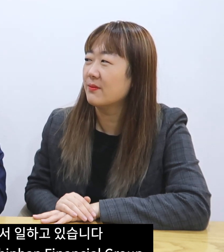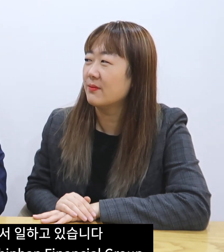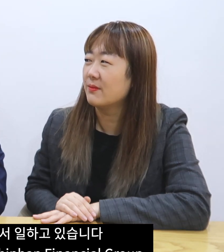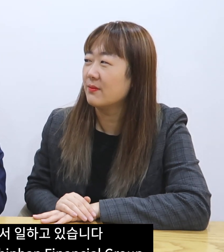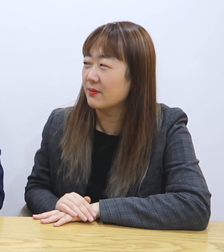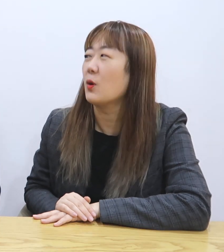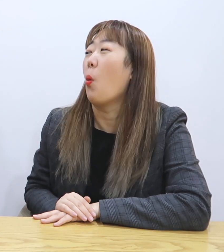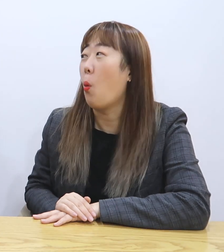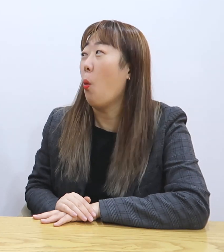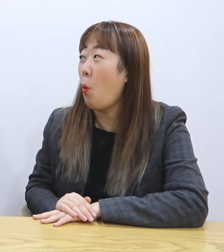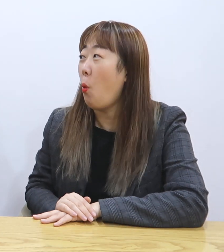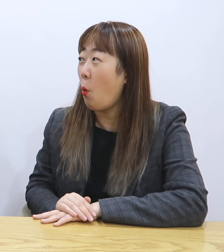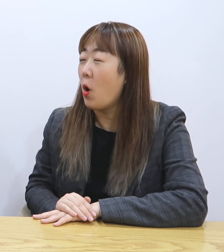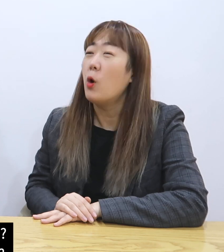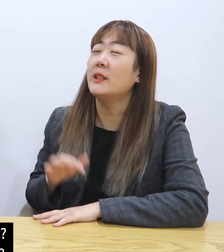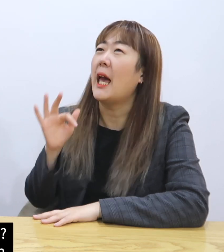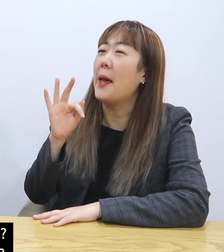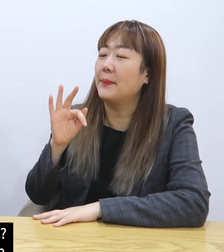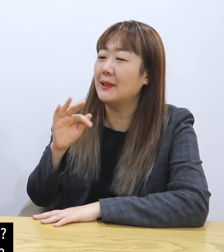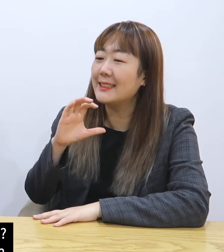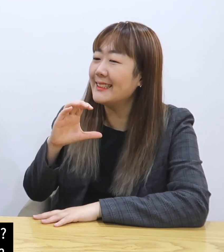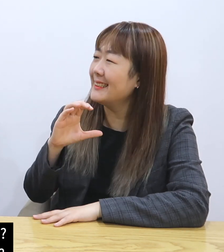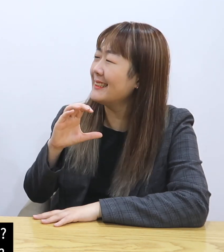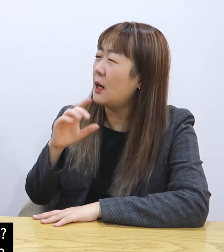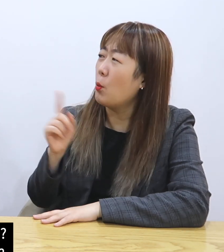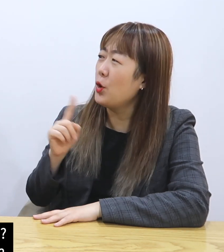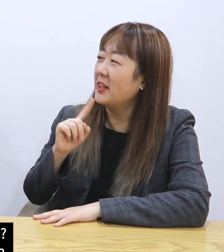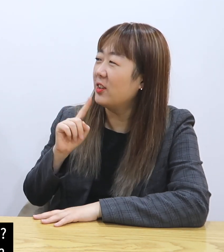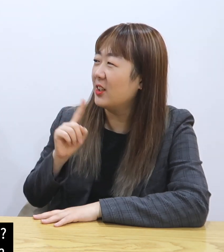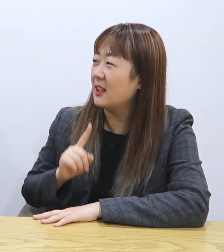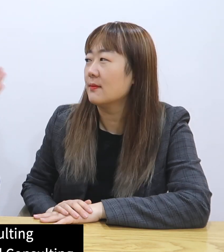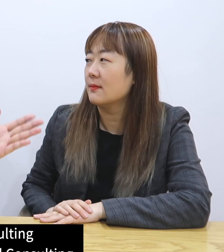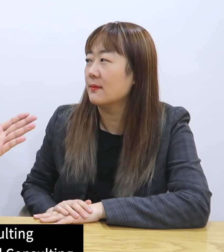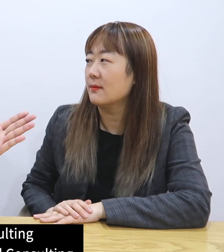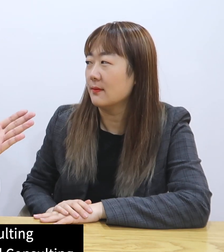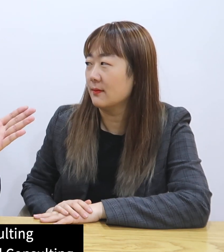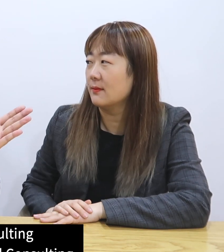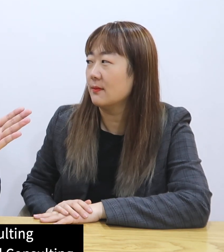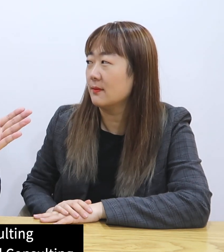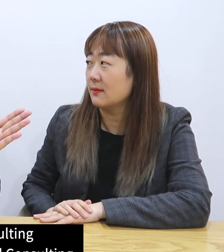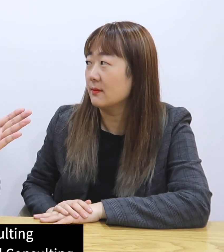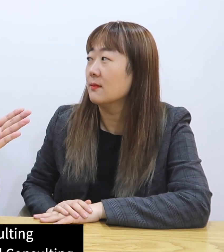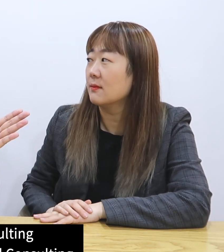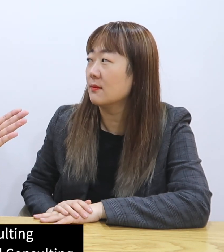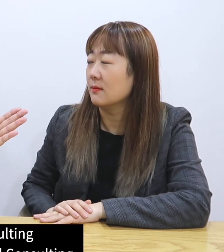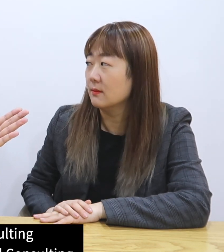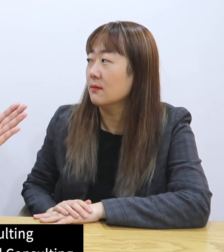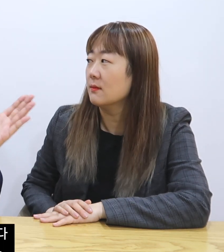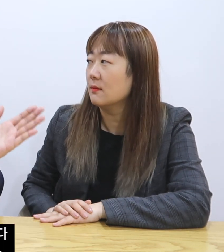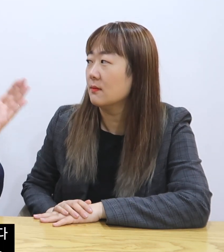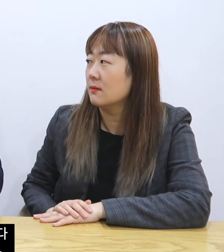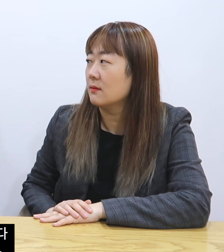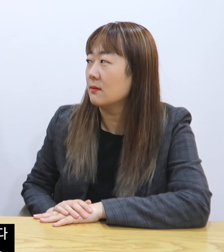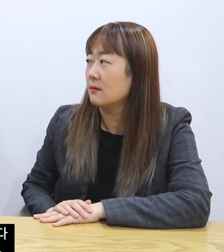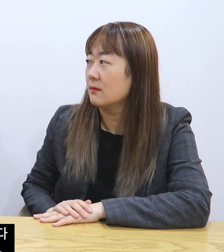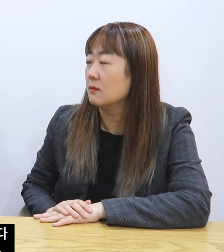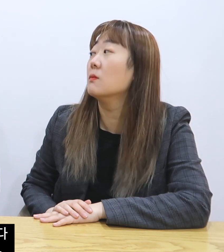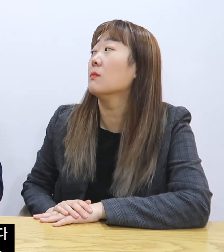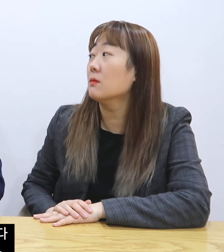있습니다. 근데 FT가 뭐예요? 파이 네트 건덕지 그